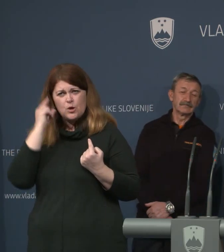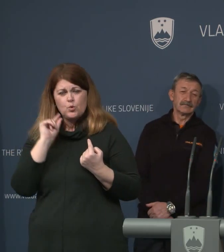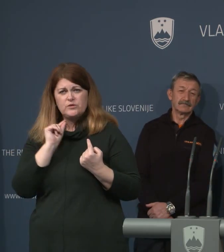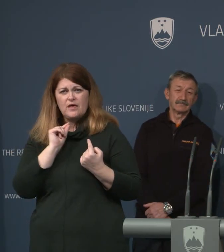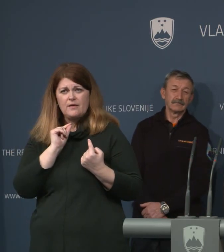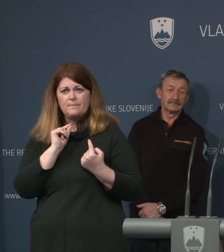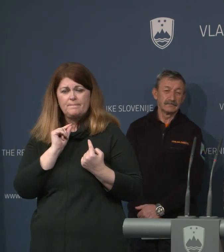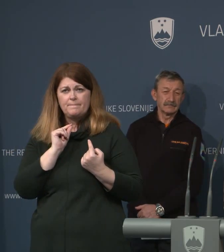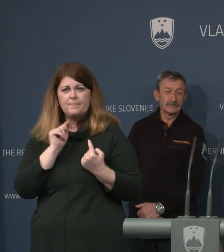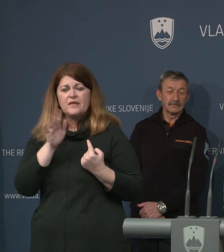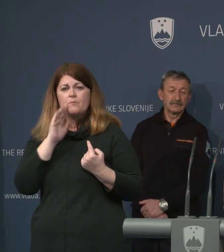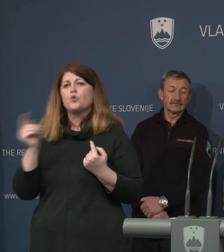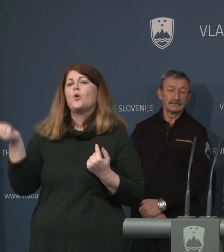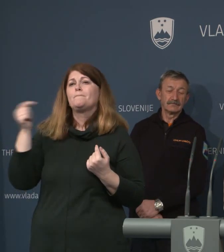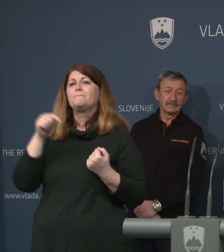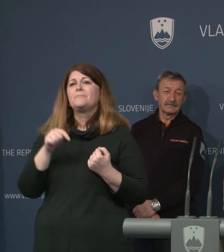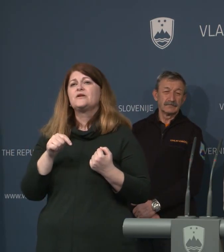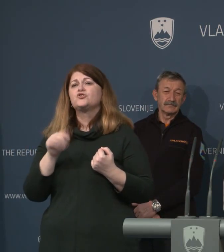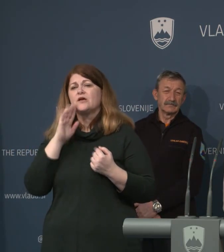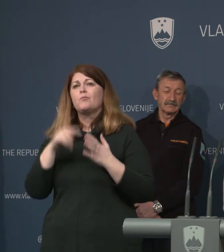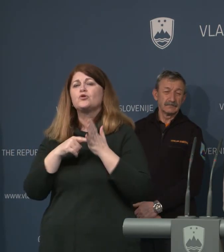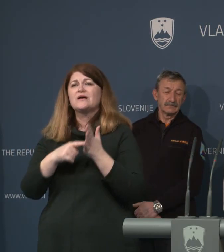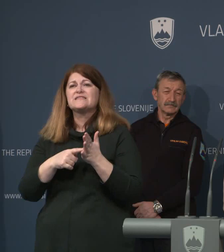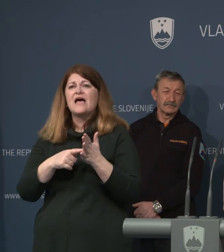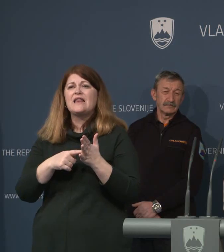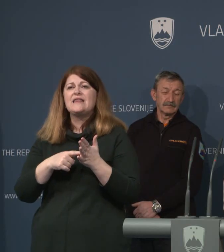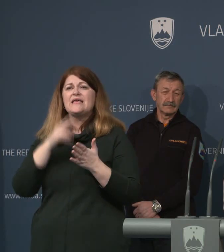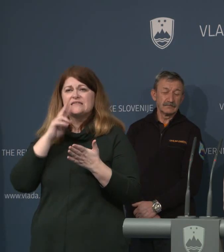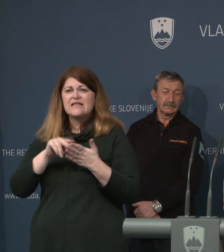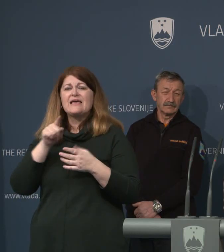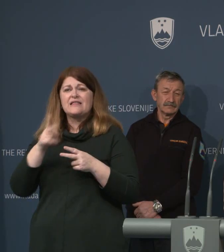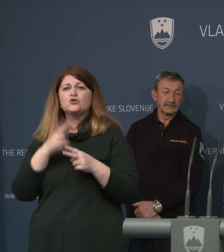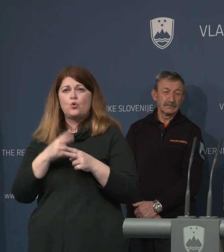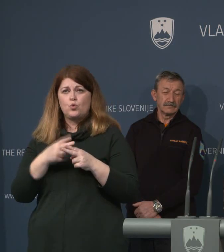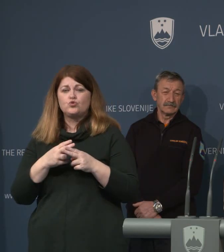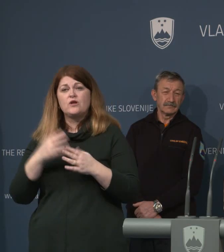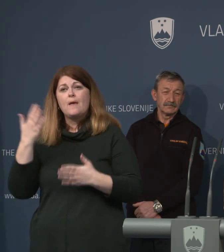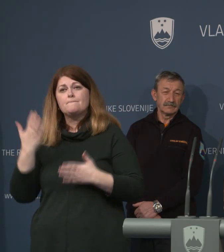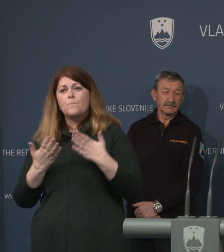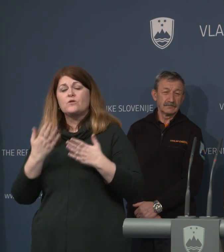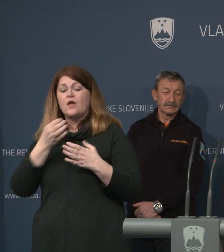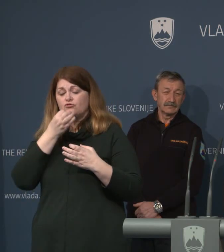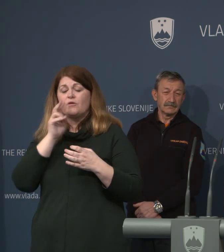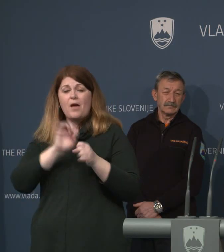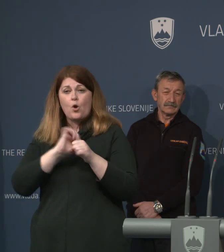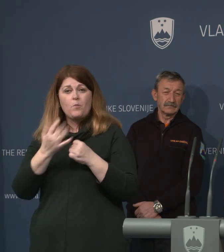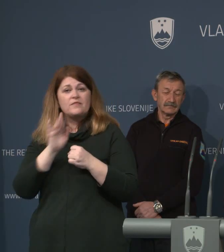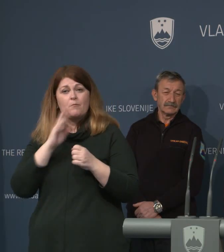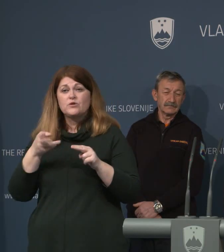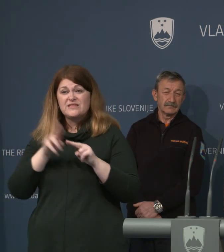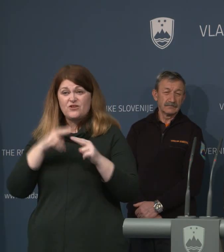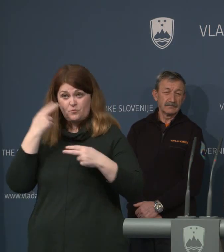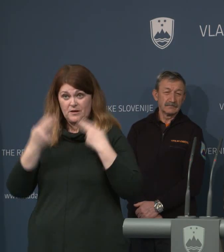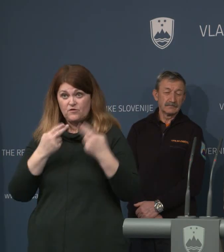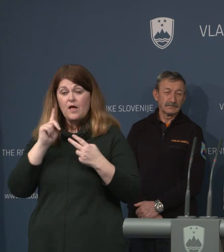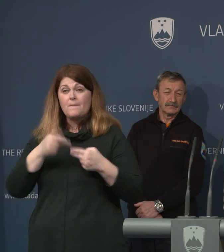oziroma tisti, ki bodo prišli, ki bodo kazali znake, da so okuženi morda s COVID-19, da jih niti več ne bo se